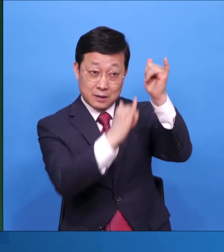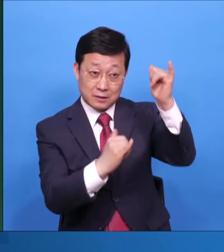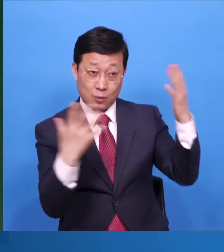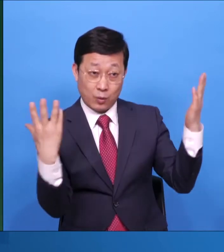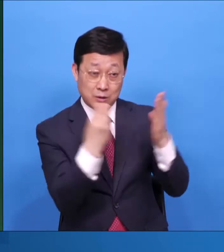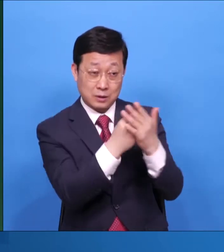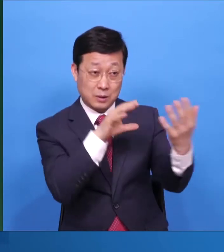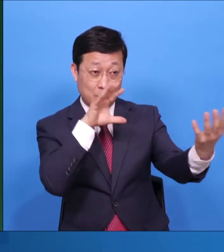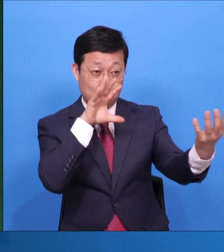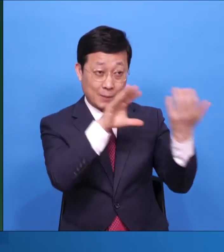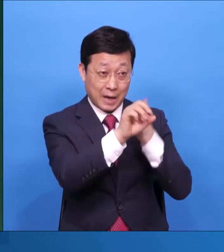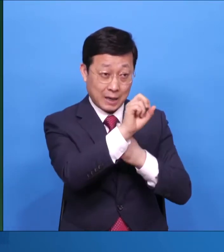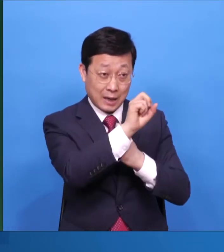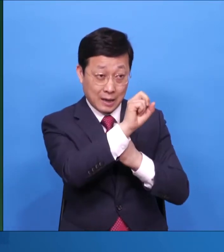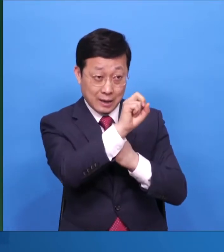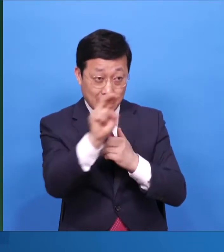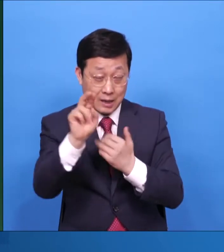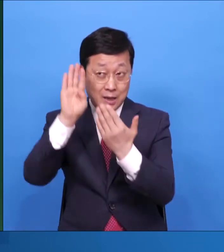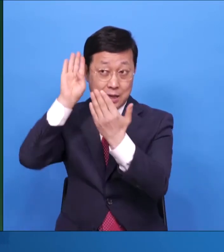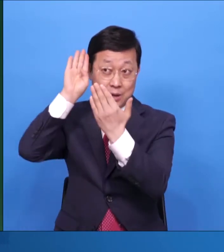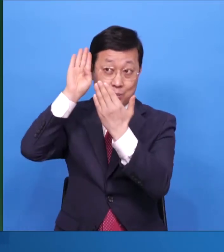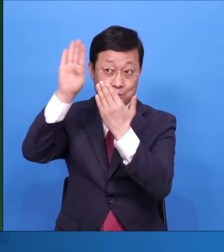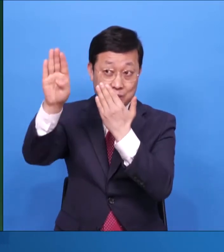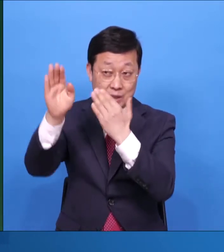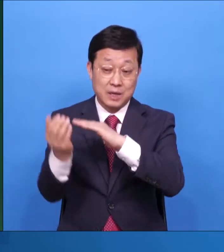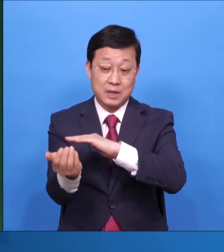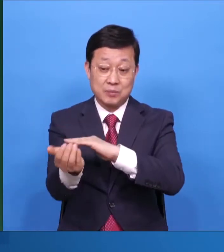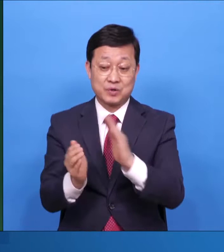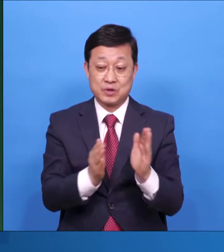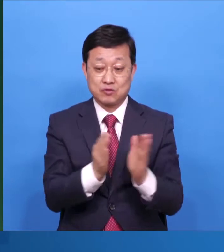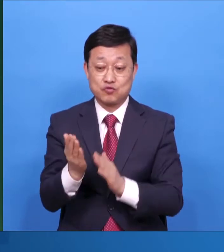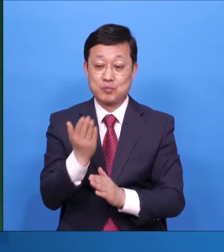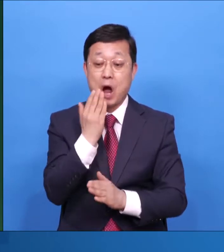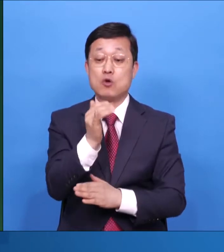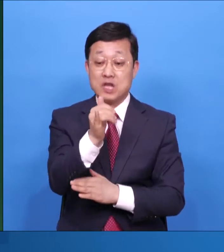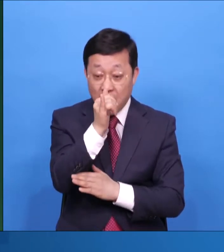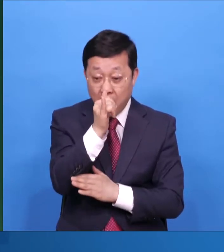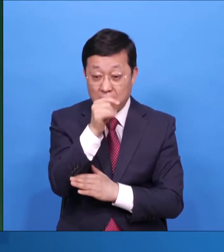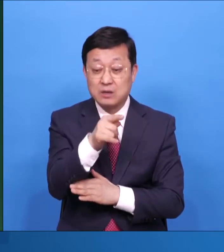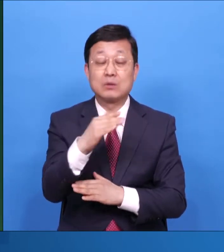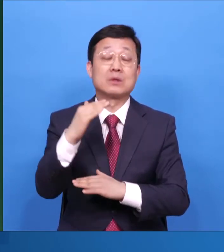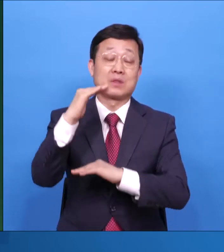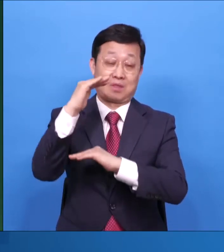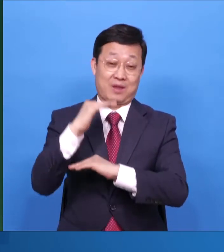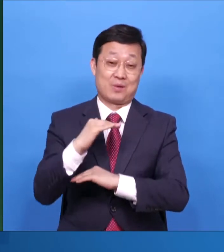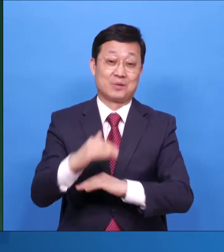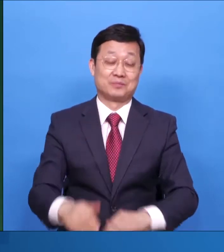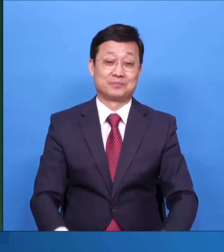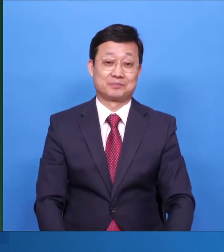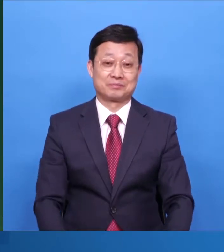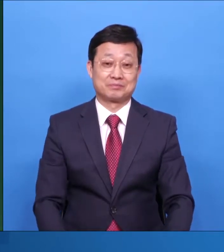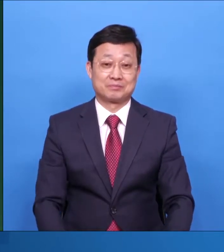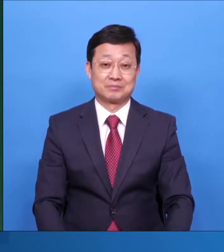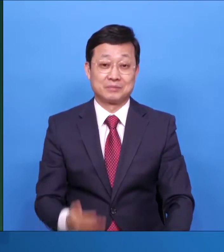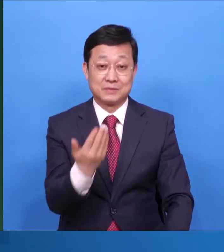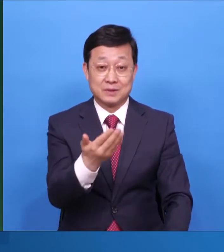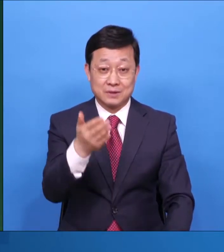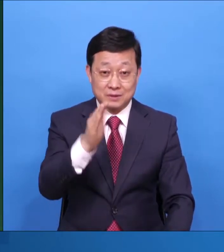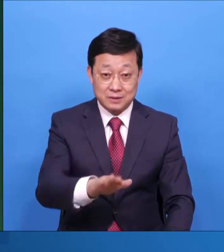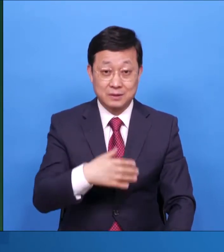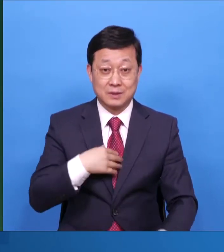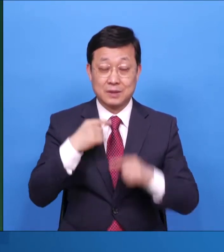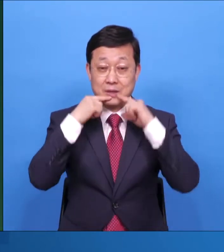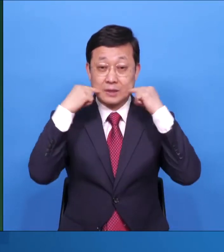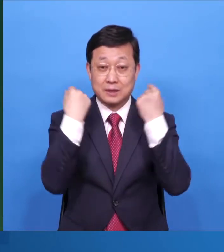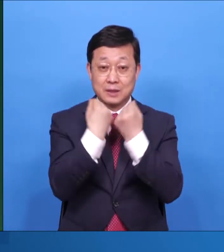이겁니다. Simplemente hablando, esta persona dice, pues tenemos que conocer bien el pasado para poder ver bien el futuro. 나만 개인적으로 그 사람 만난다면 얘기해